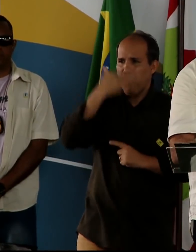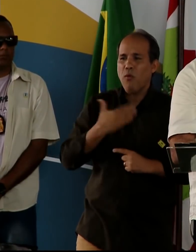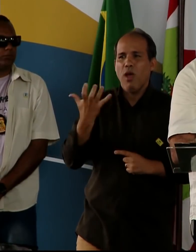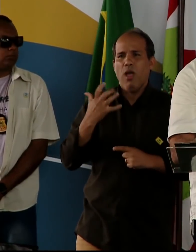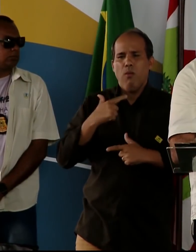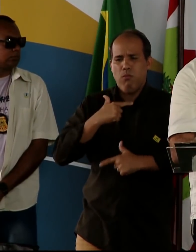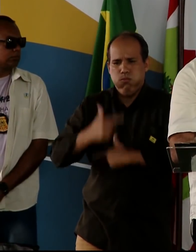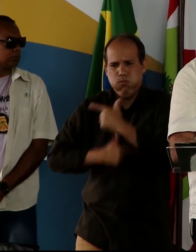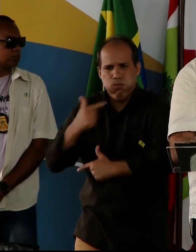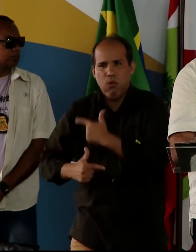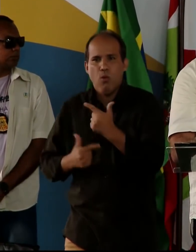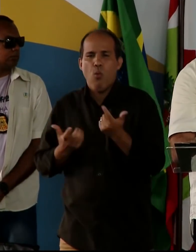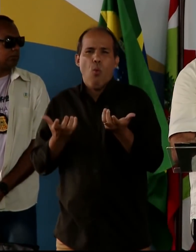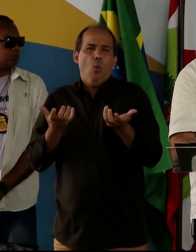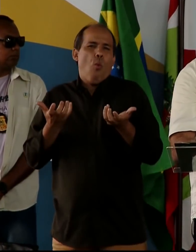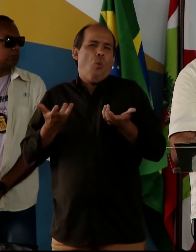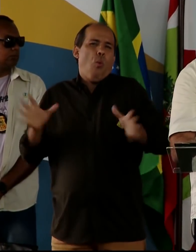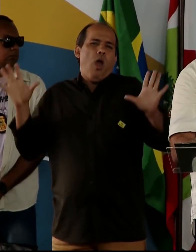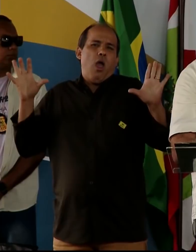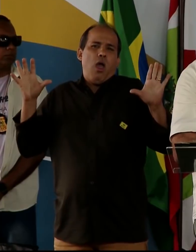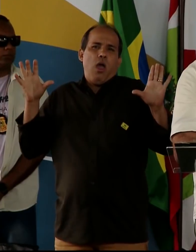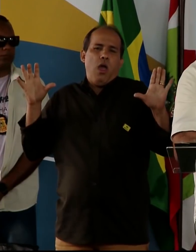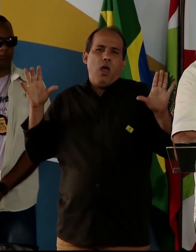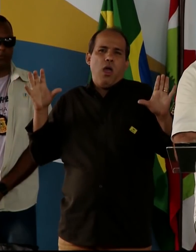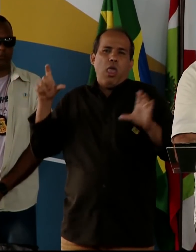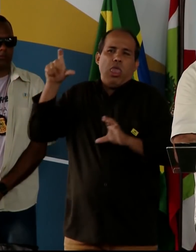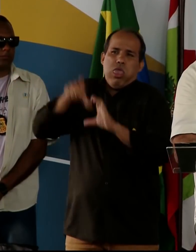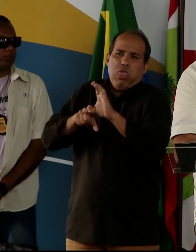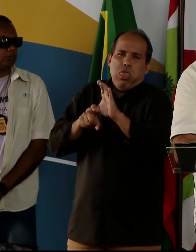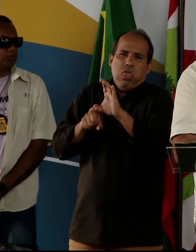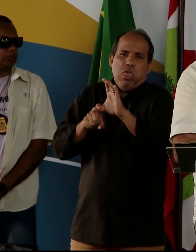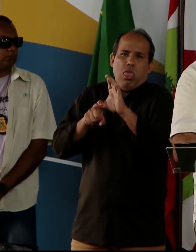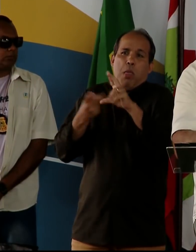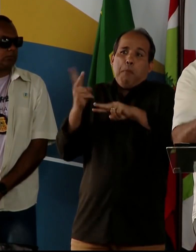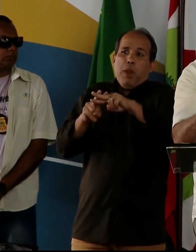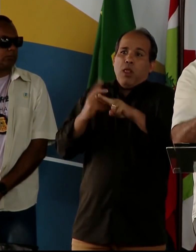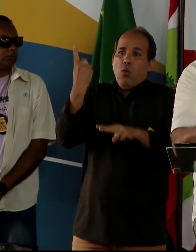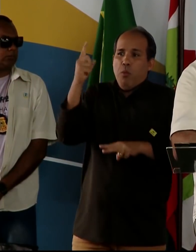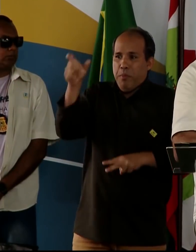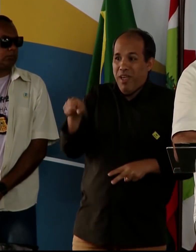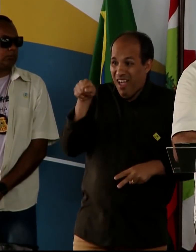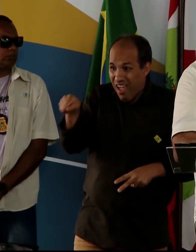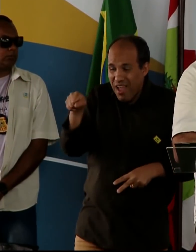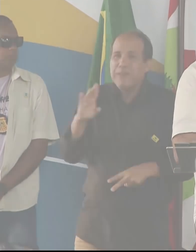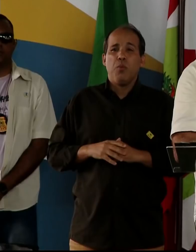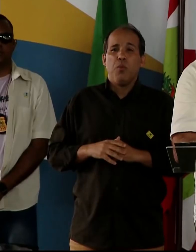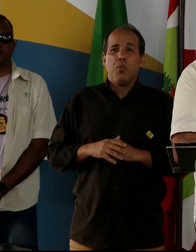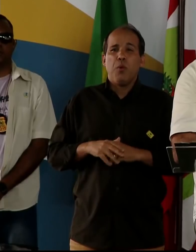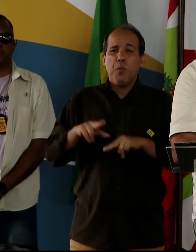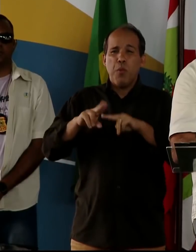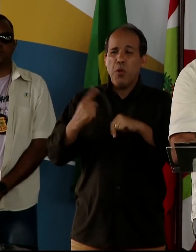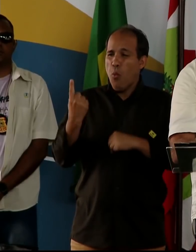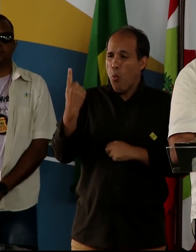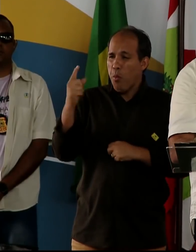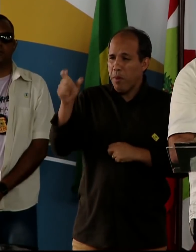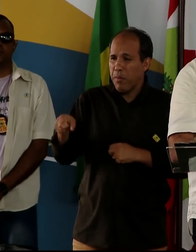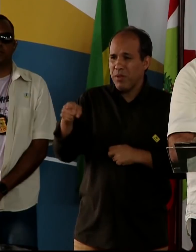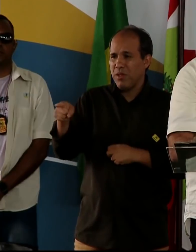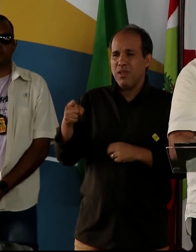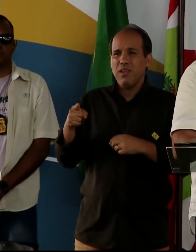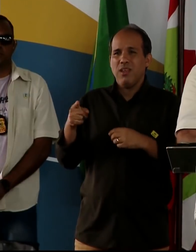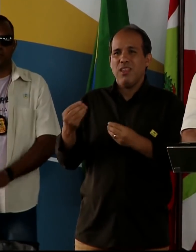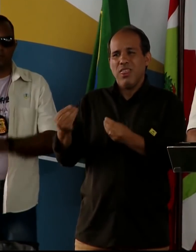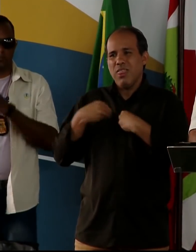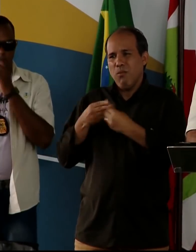trabalhar, não quer ficar refém de uma só pessoa. E era uma só pessoa que criava alguns